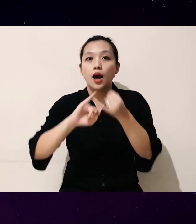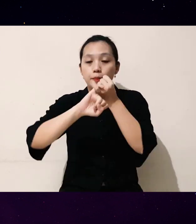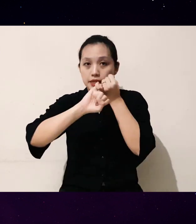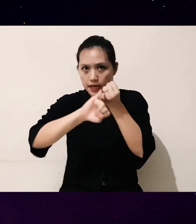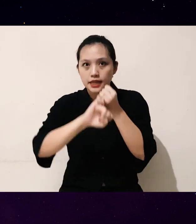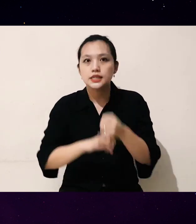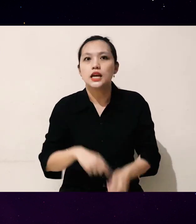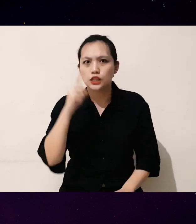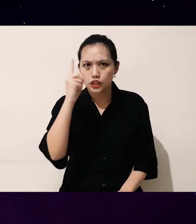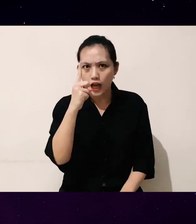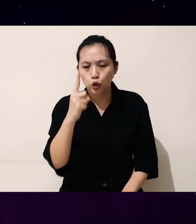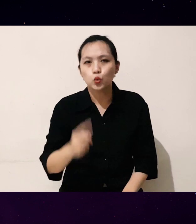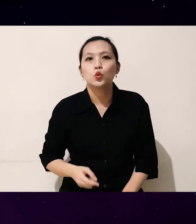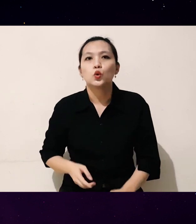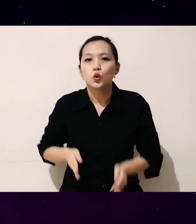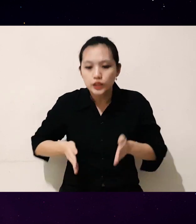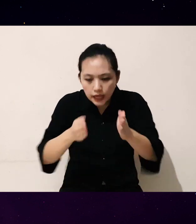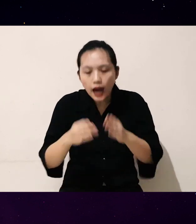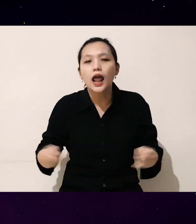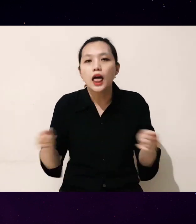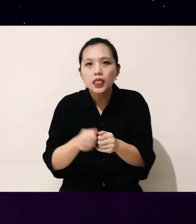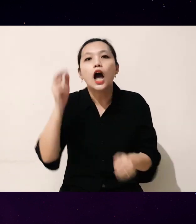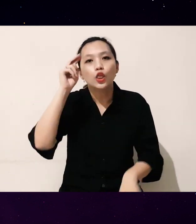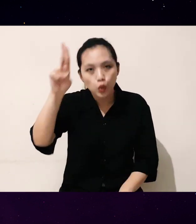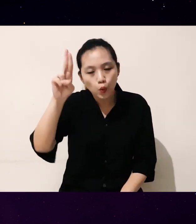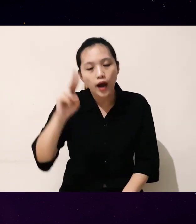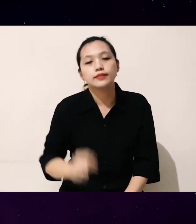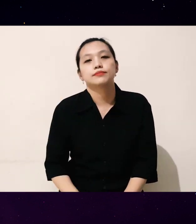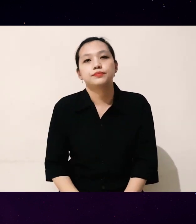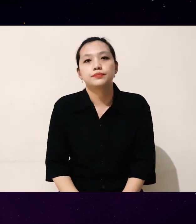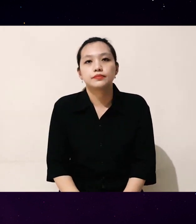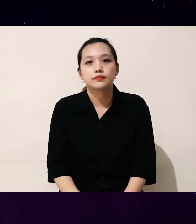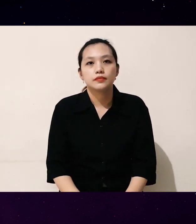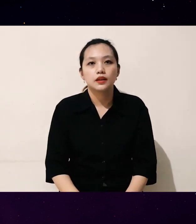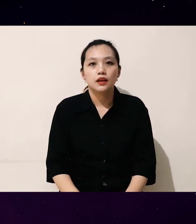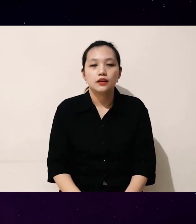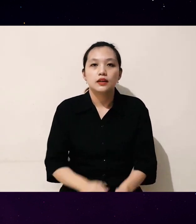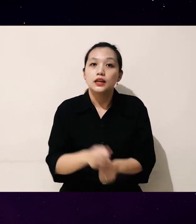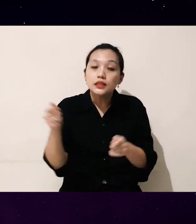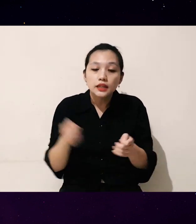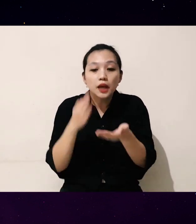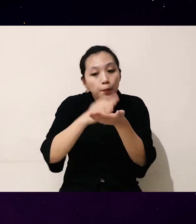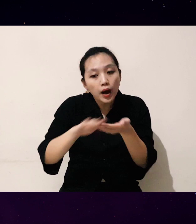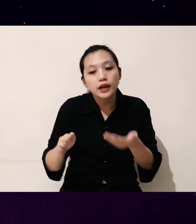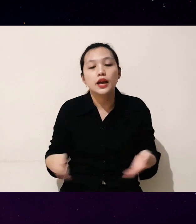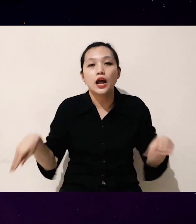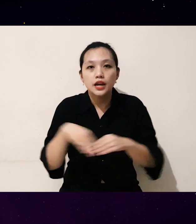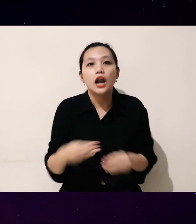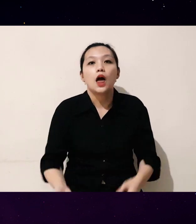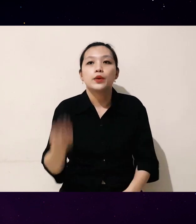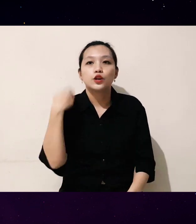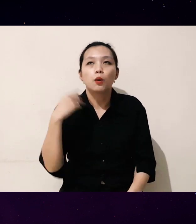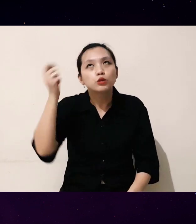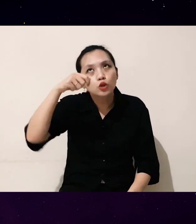dan setuju tentang arah dan bagian-bagian dalam kehidupan Anda. Oleh karena itu, postur dalam diri kita,